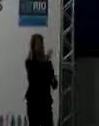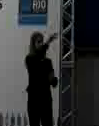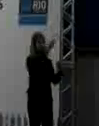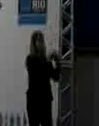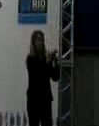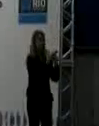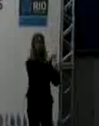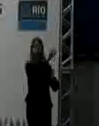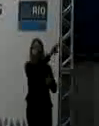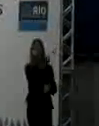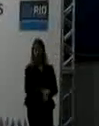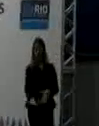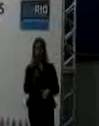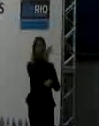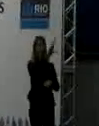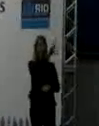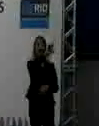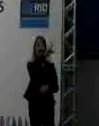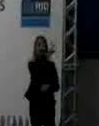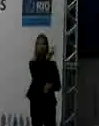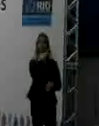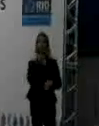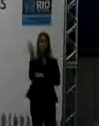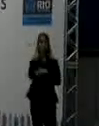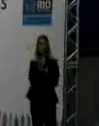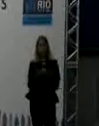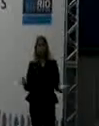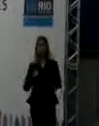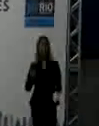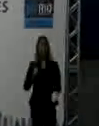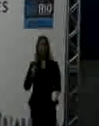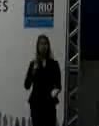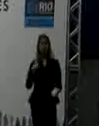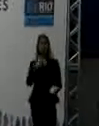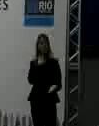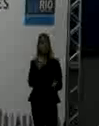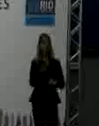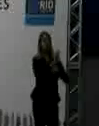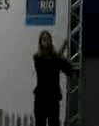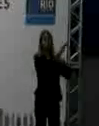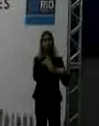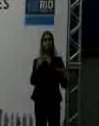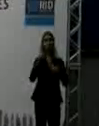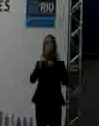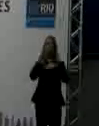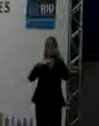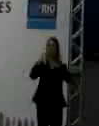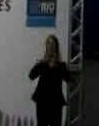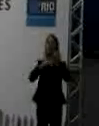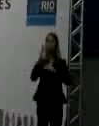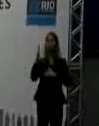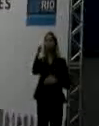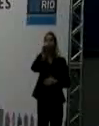ser uma bandeira perdida, né? Como também não deve ser uma bandeira perdida a bandeira da qualificação profissional das